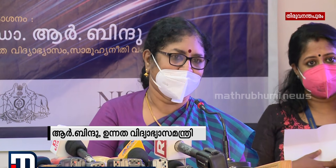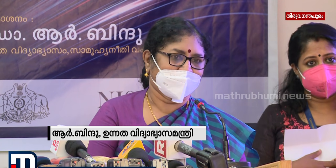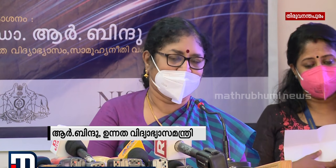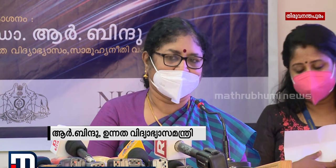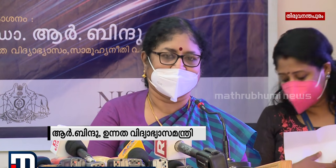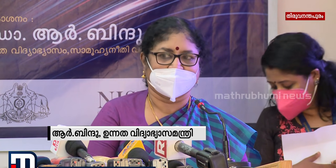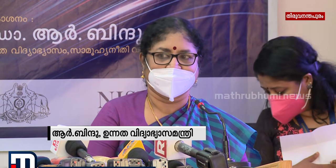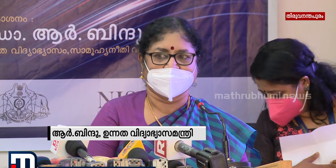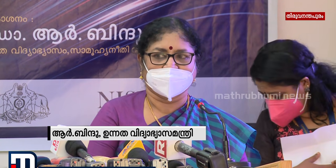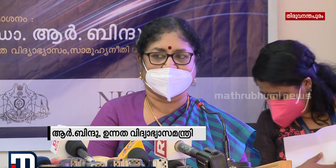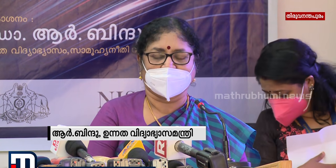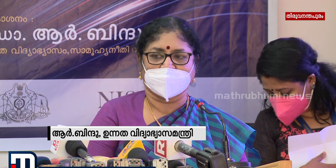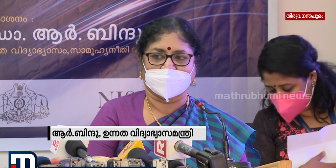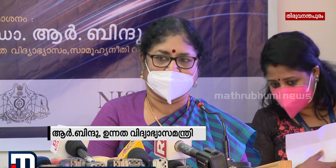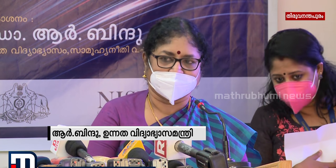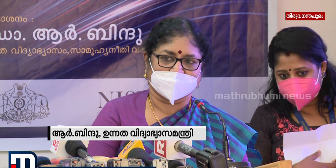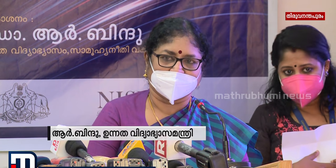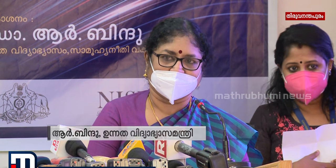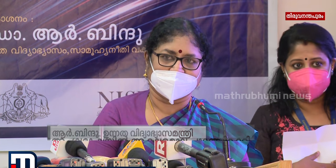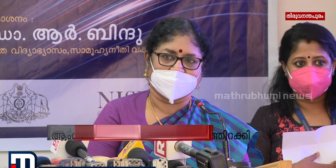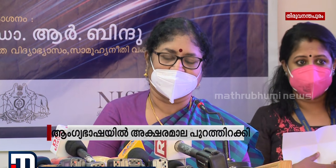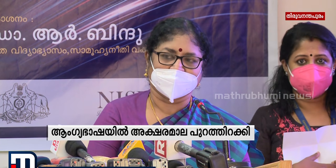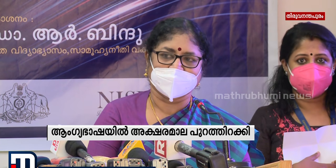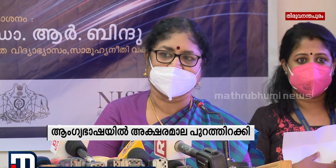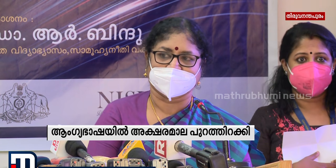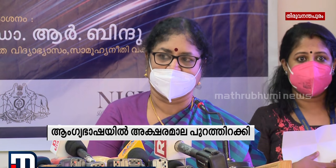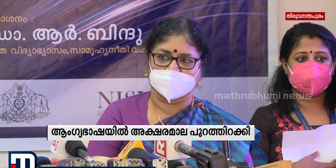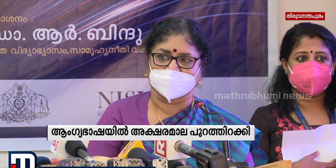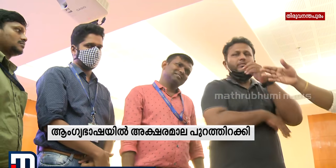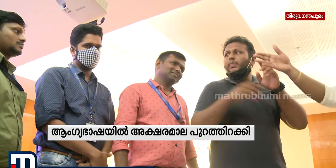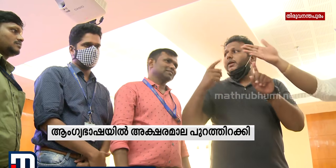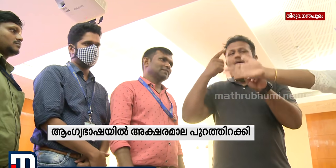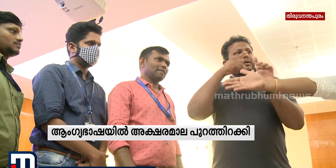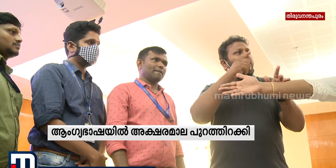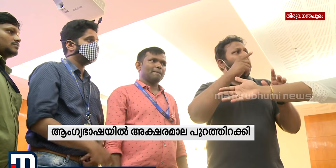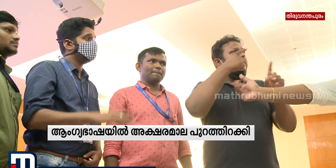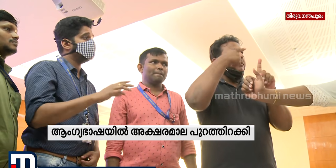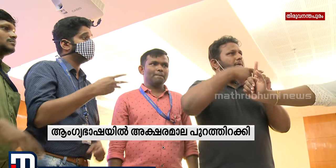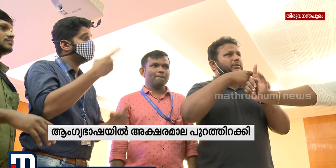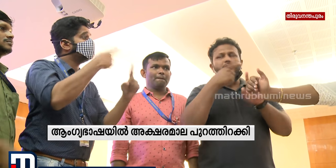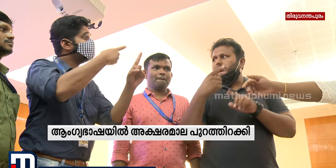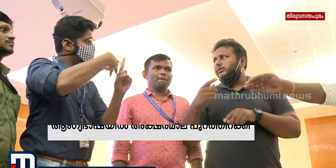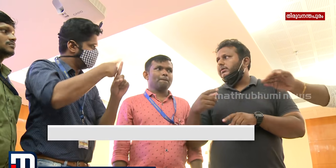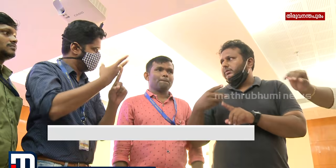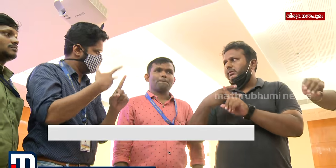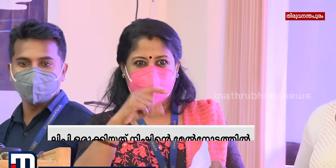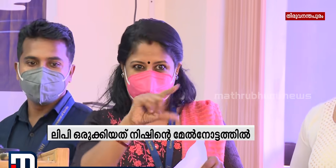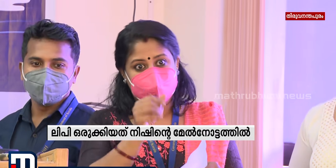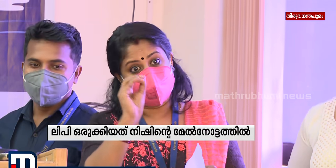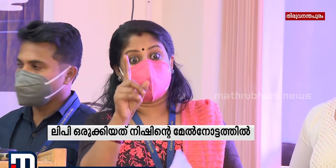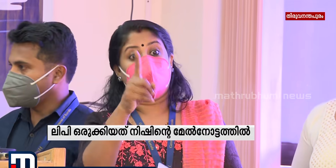നൽകുക എന്നുള്ളതാണ് നമ്മുടെ ഏറ്റവും പ്രധാനപ്പെട്ട ഉദ്ദേശങ്ങളിലൊന്ന്. ഇംഗ്ലീഷിനും ഹിന്ദിക്കും സ്വന്തമായ